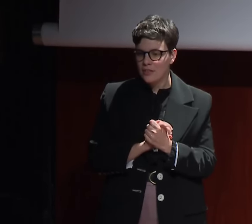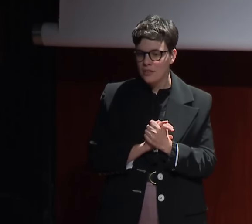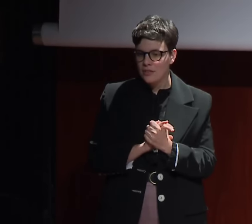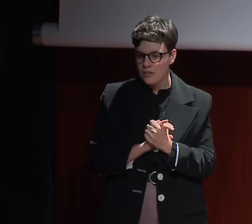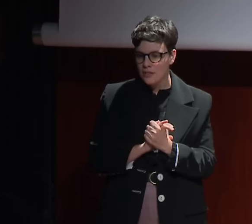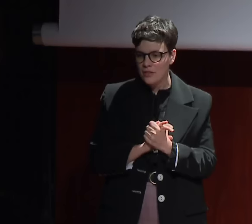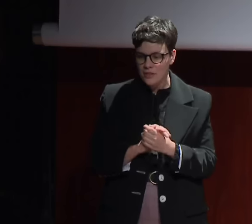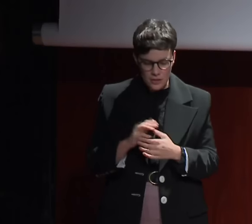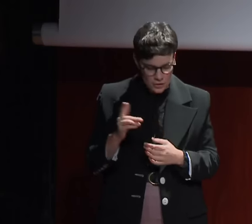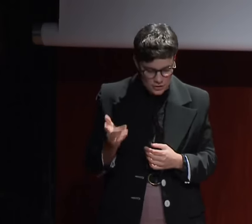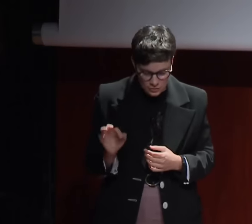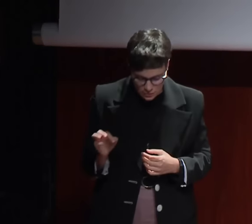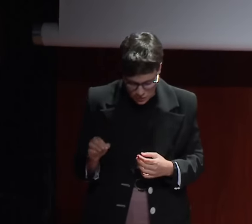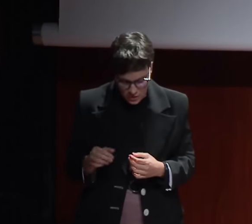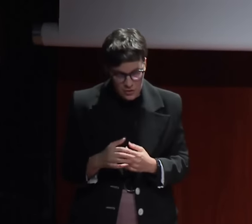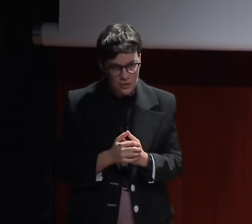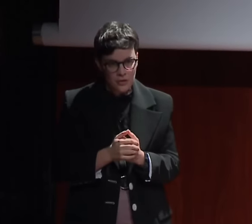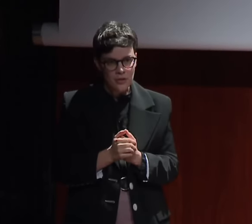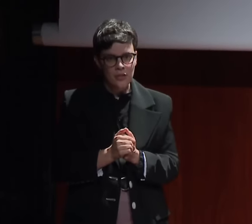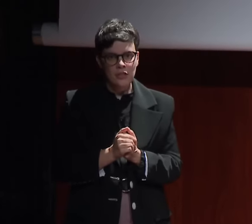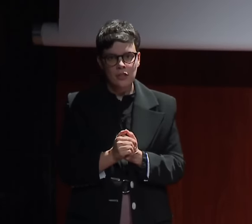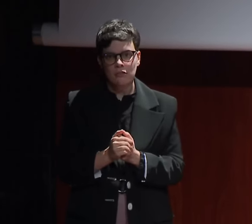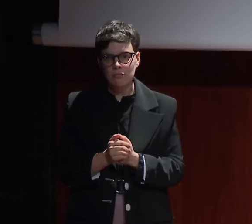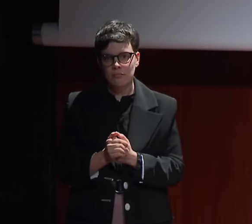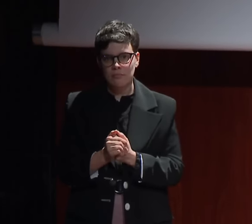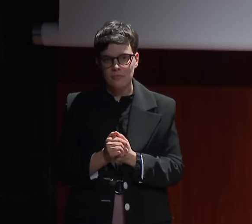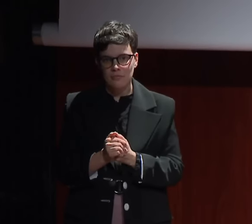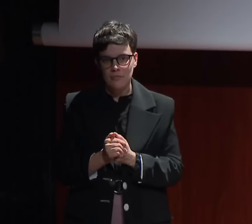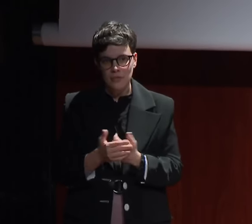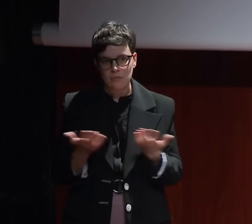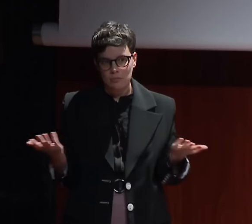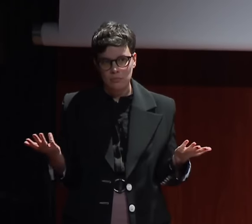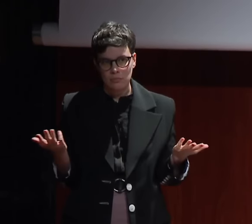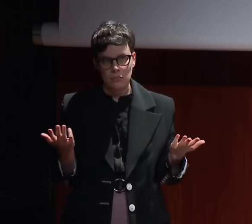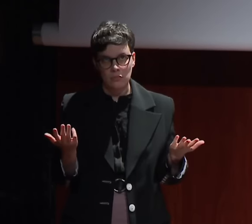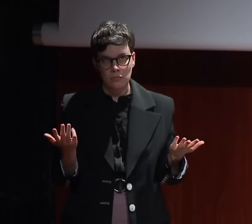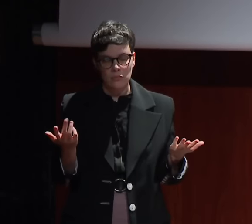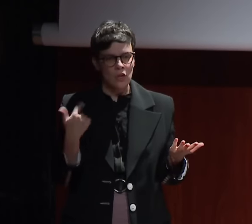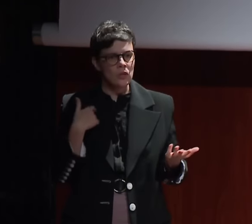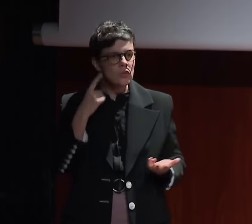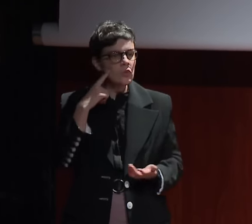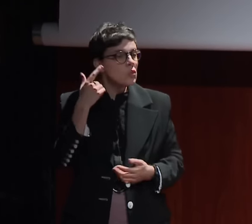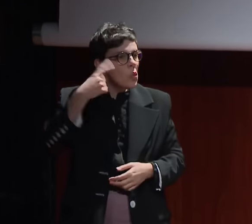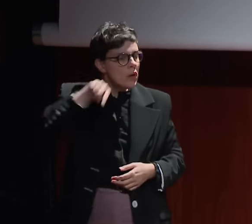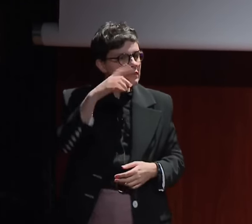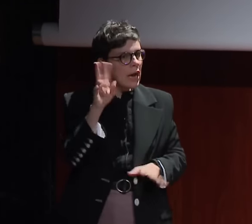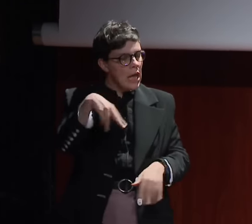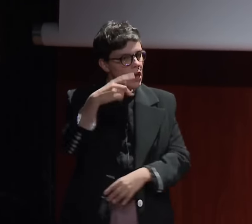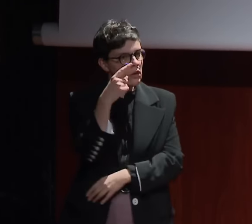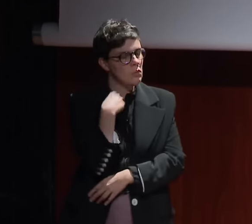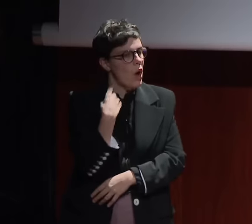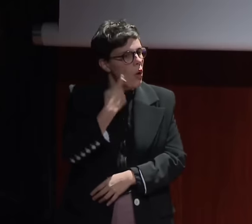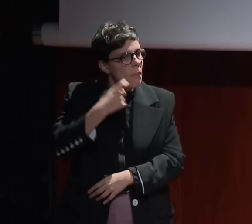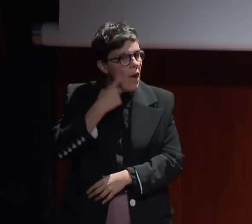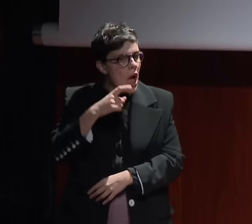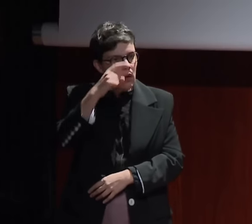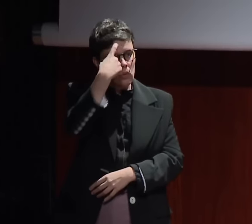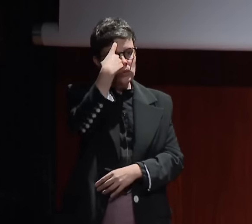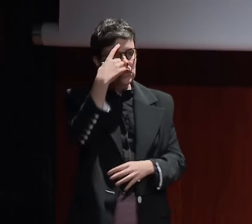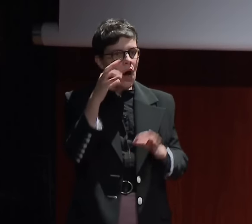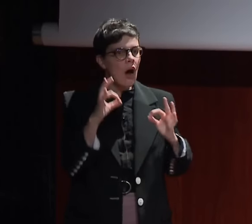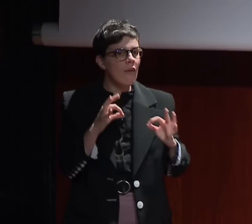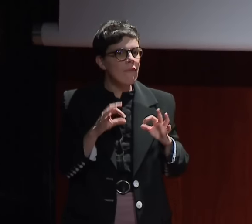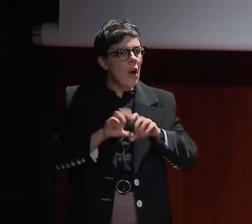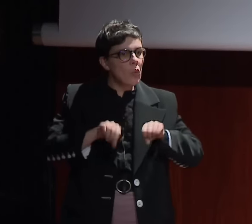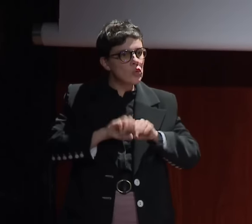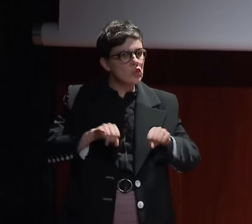ouais, les auteurs qui produisent des choses dans des langues étrangères, en italien ou en anglais, ne pensent pas automatiquement à la traduction